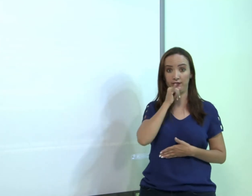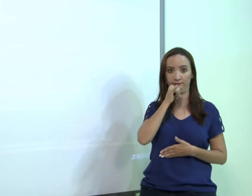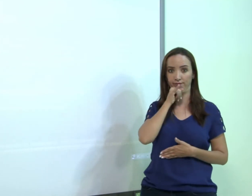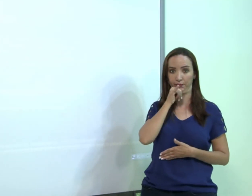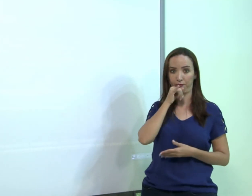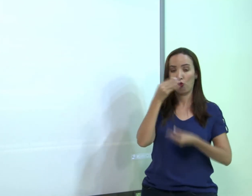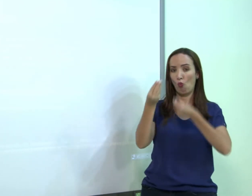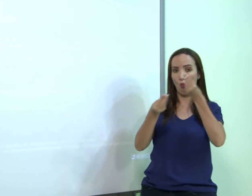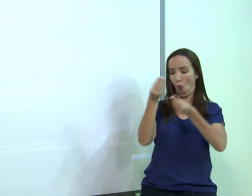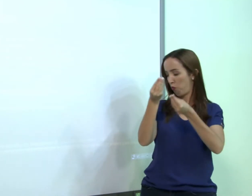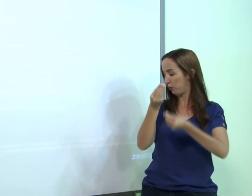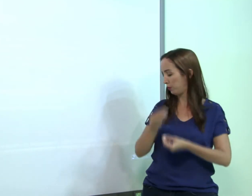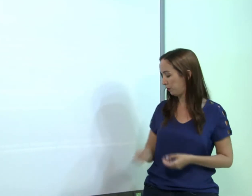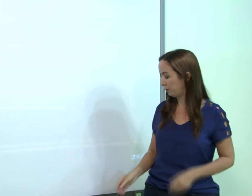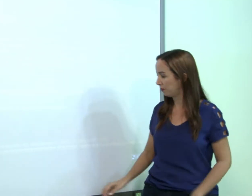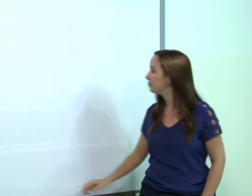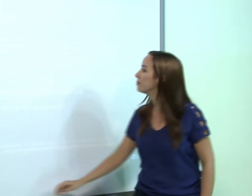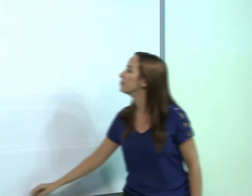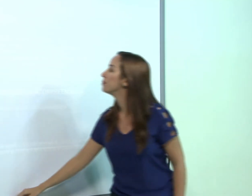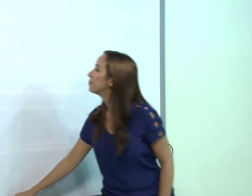Viram? Percebam aqui.